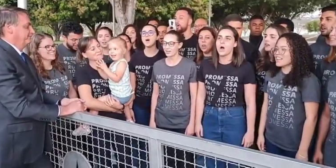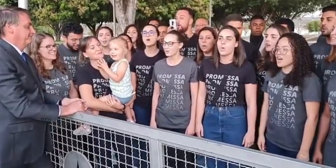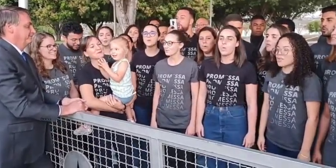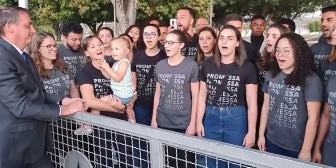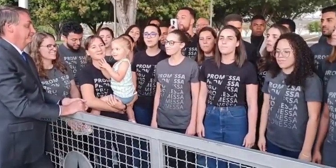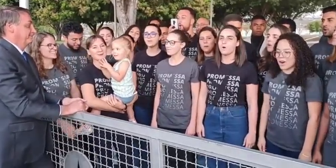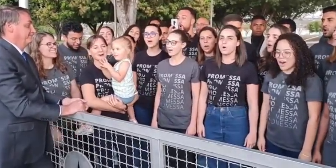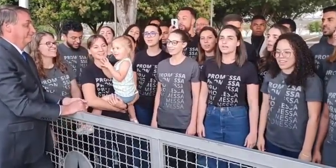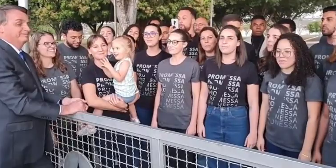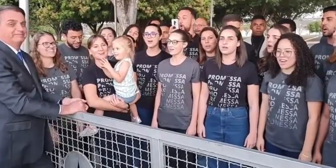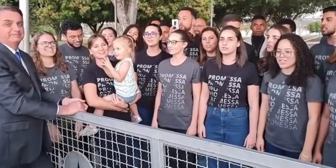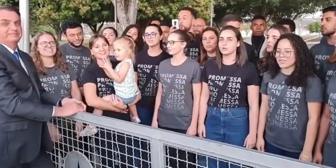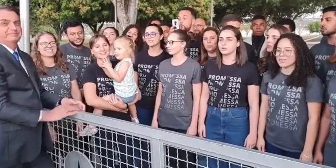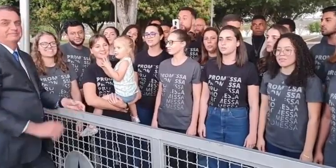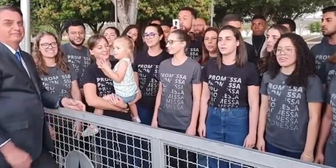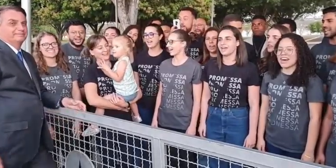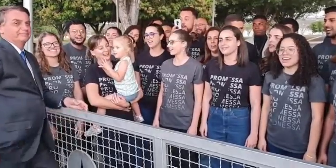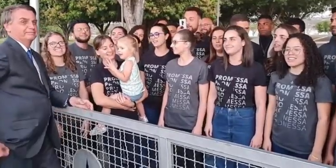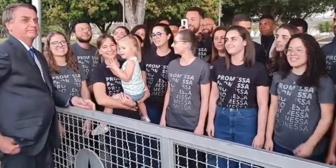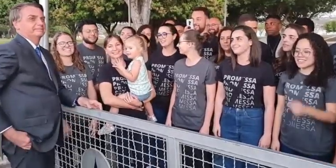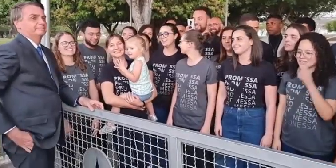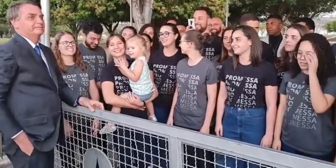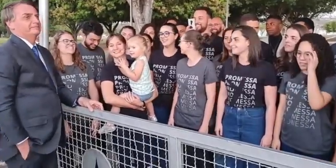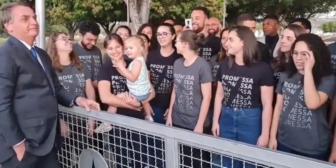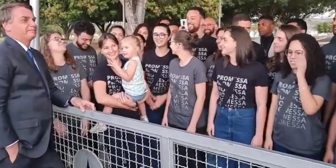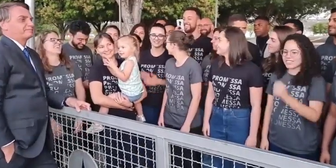mudar. O amor que pode tudo mudar.